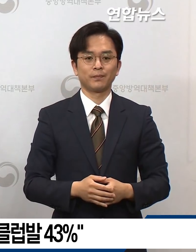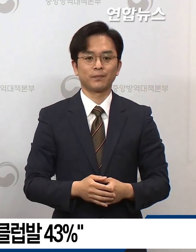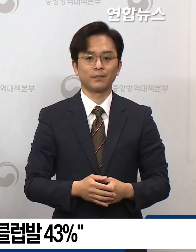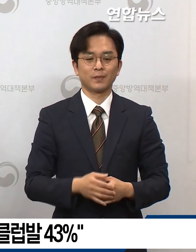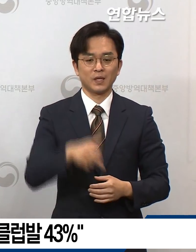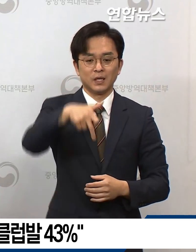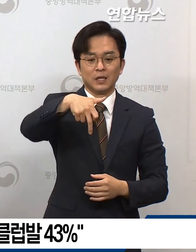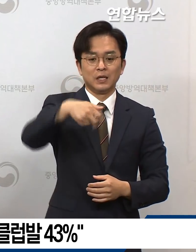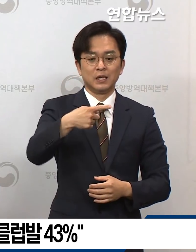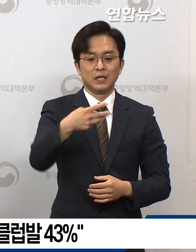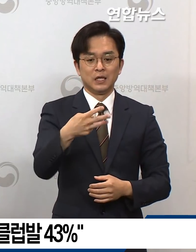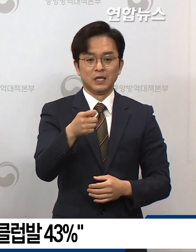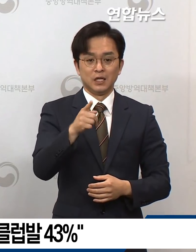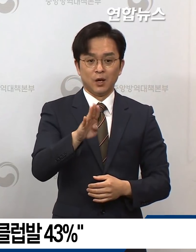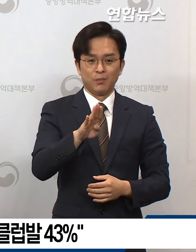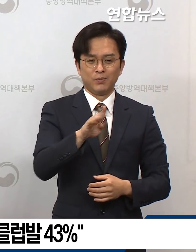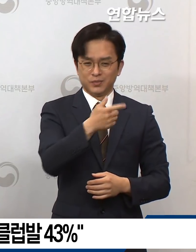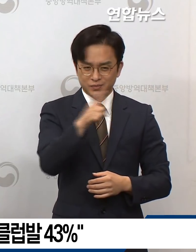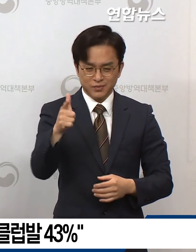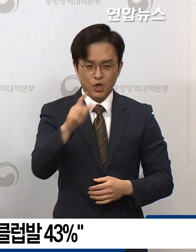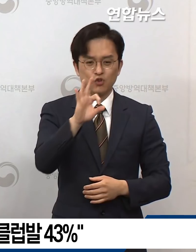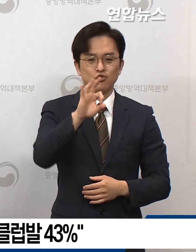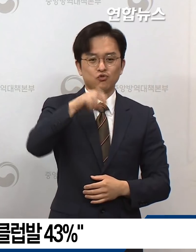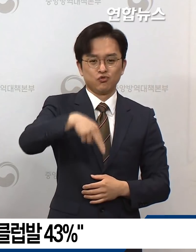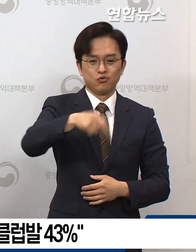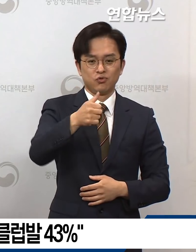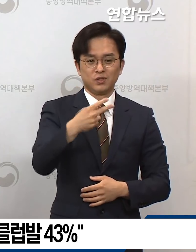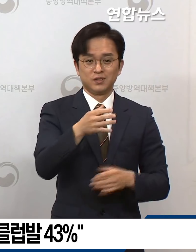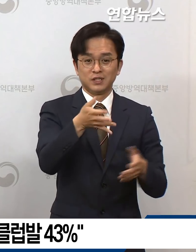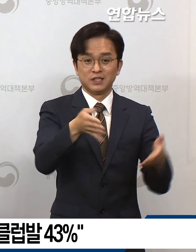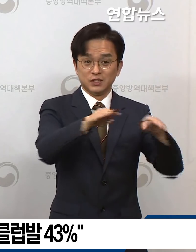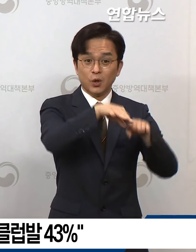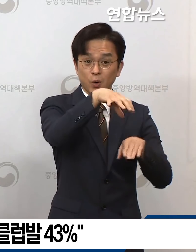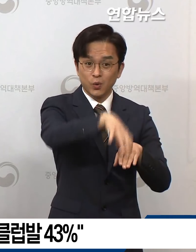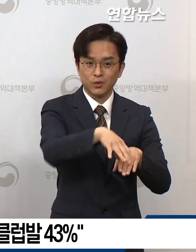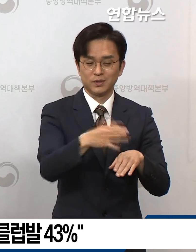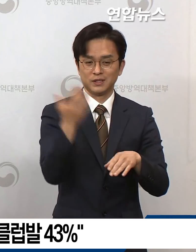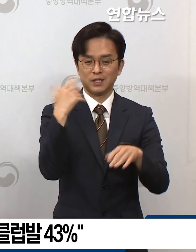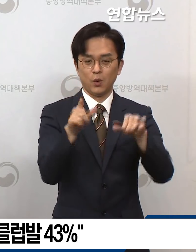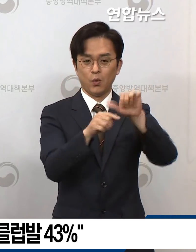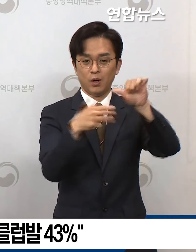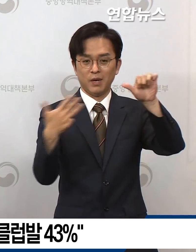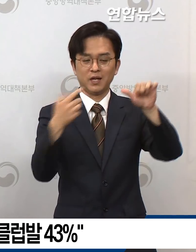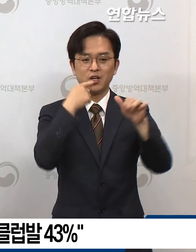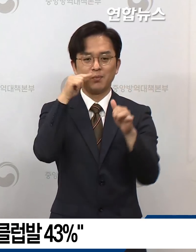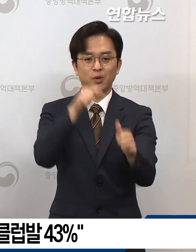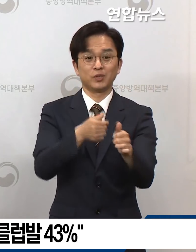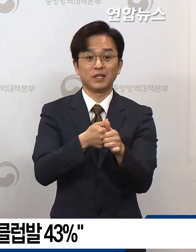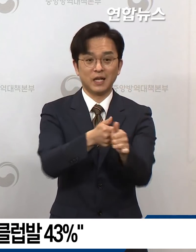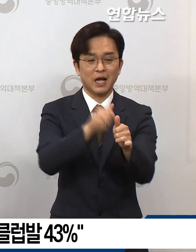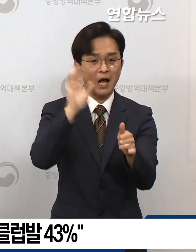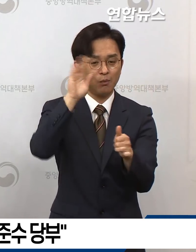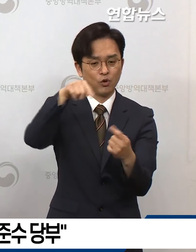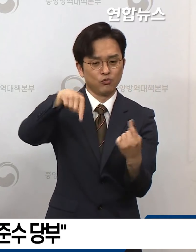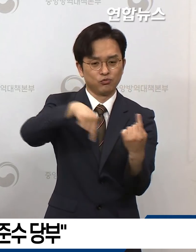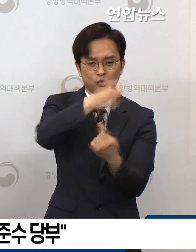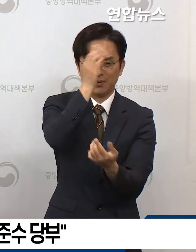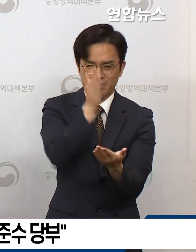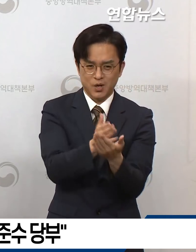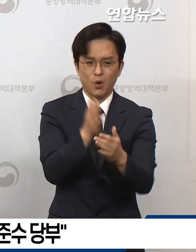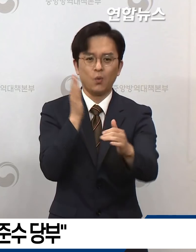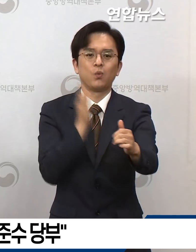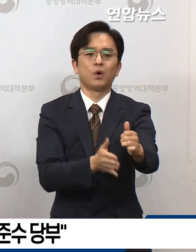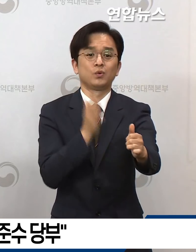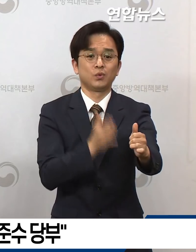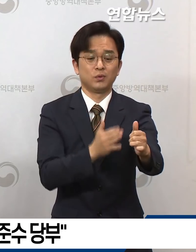등의 유흥시설은 지난 5월 8일 내려진 행정명령에 따라 운영을 자제해 줄 것을 권고합니다.